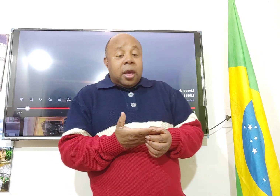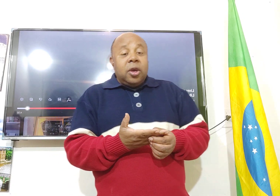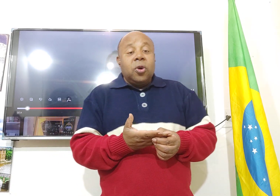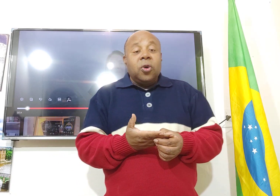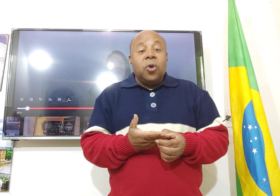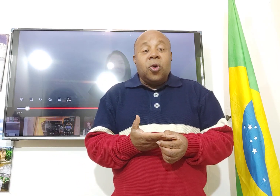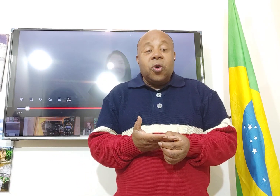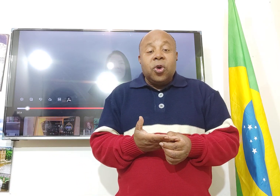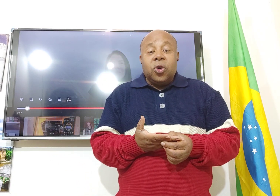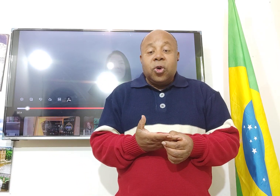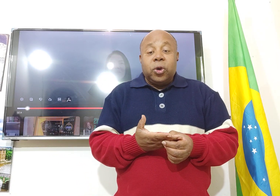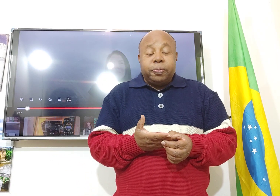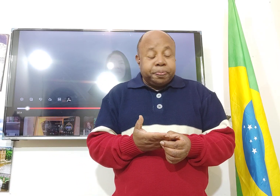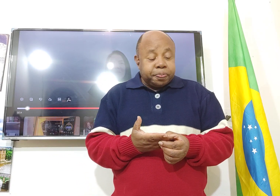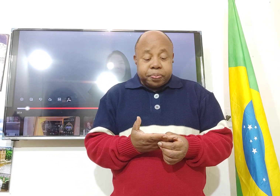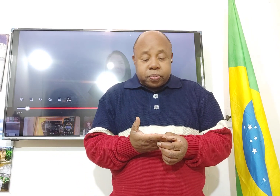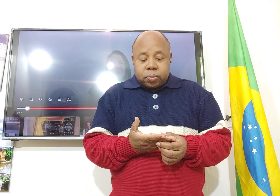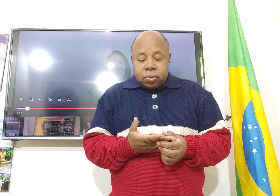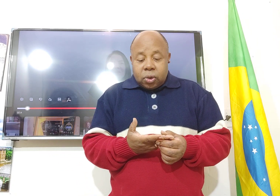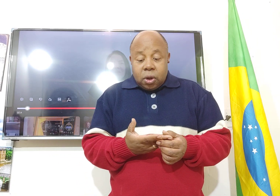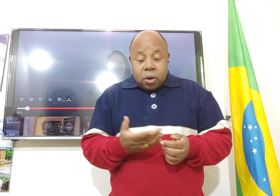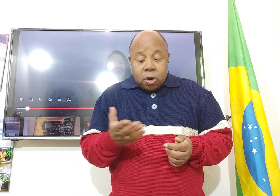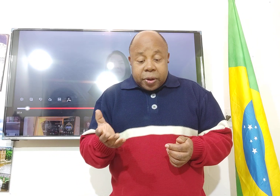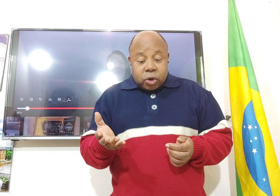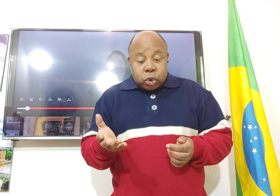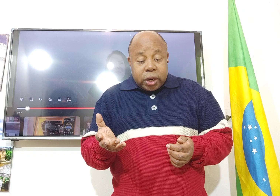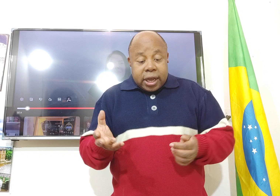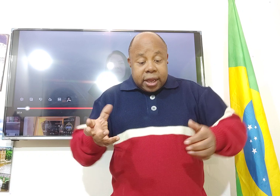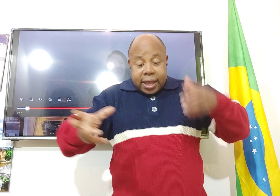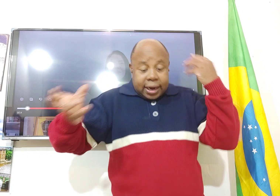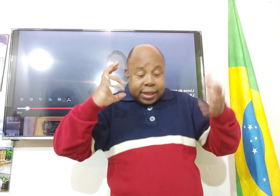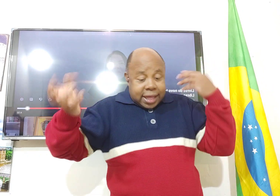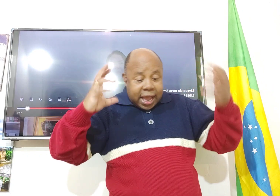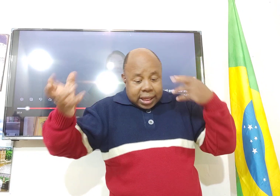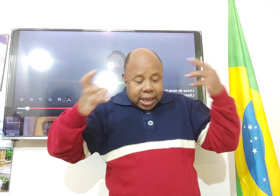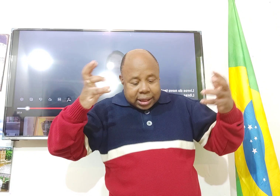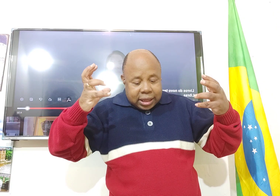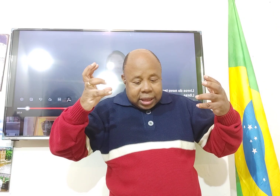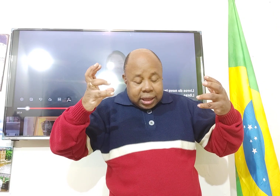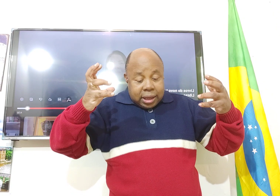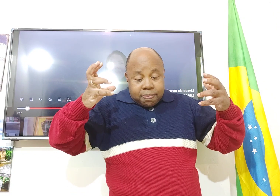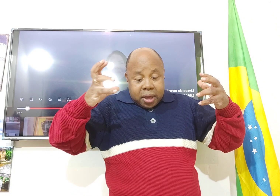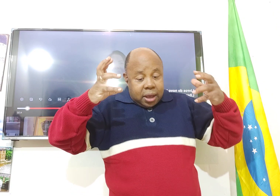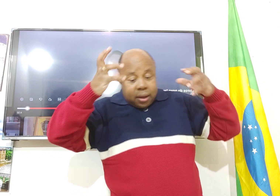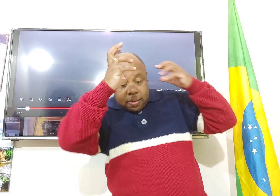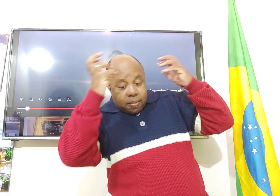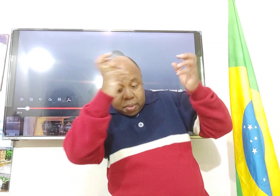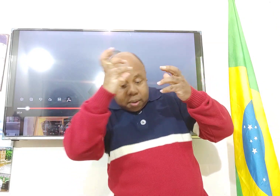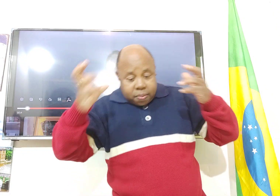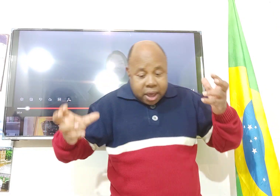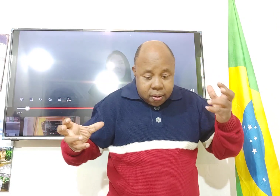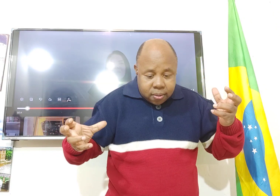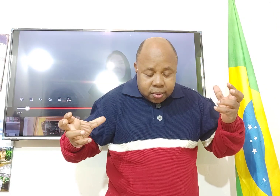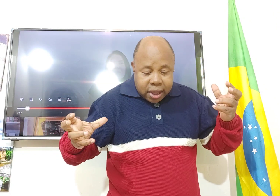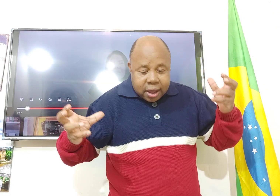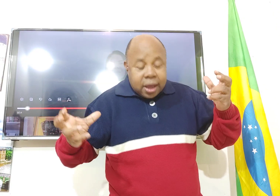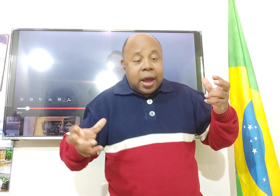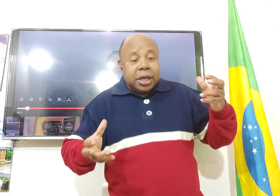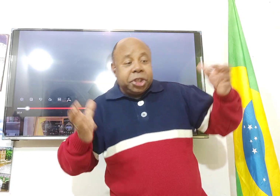E o pastor Juliano, ele tem aquelas ideias dele, assim, bem, né? A